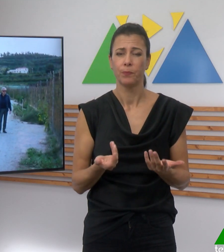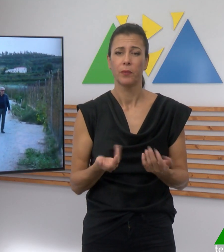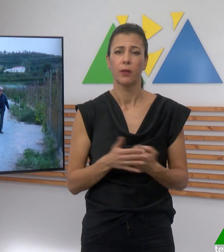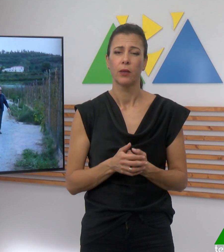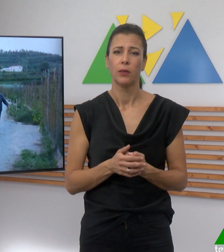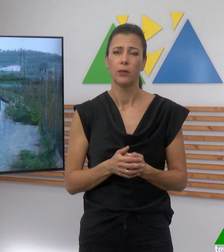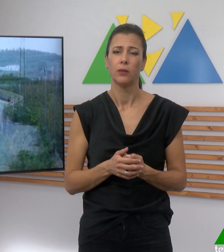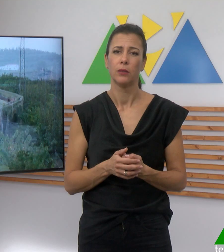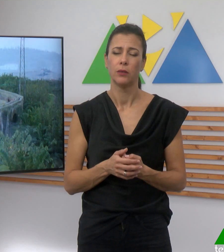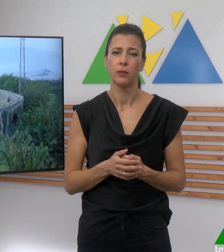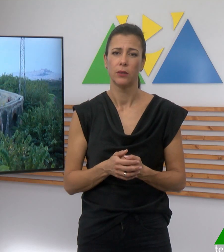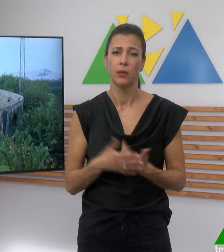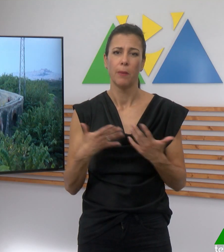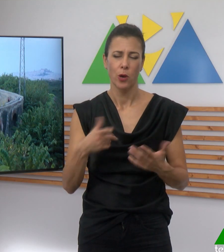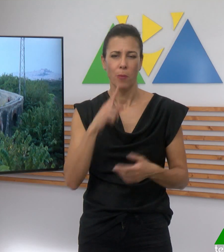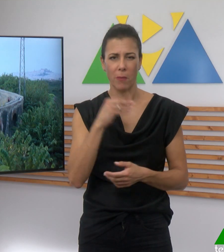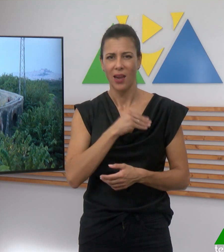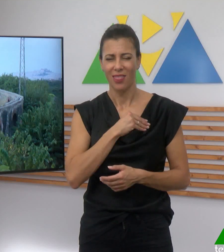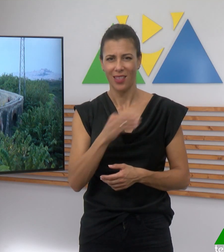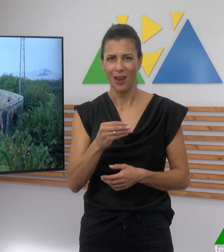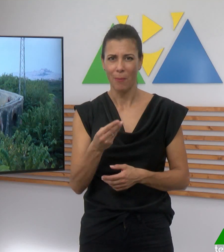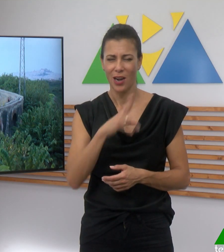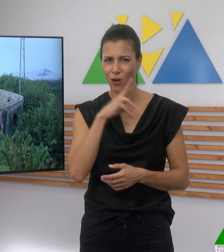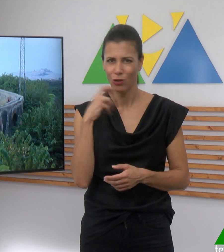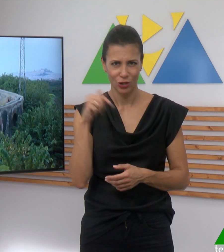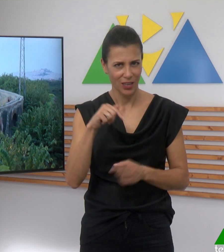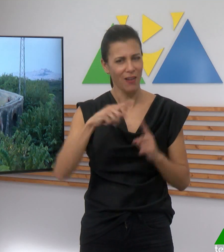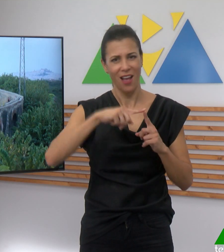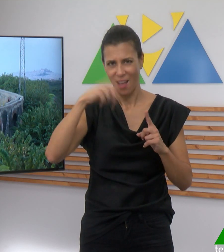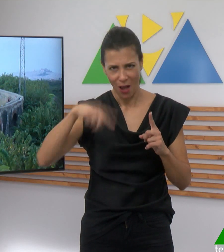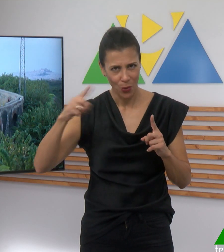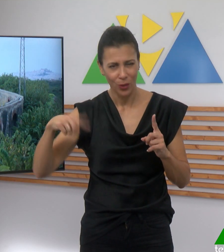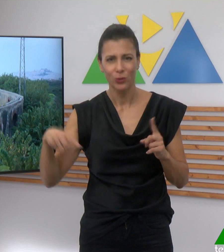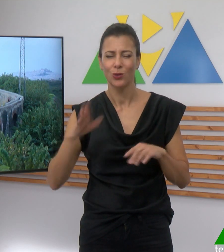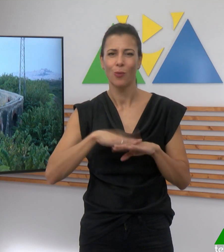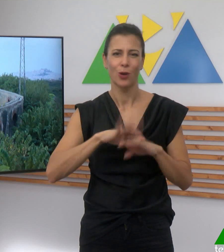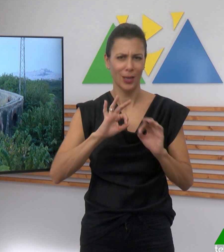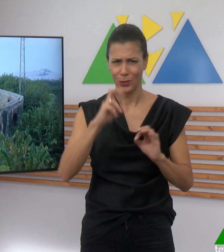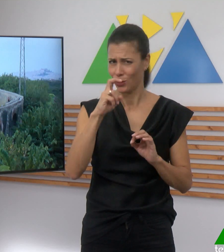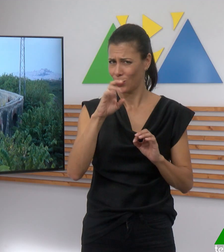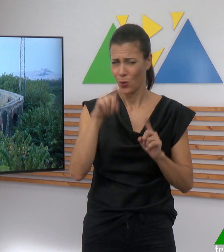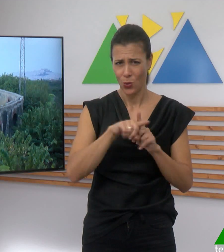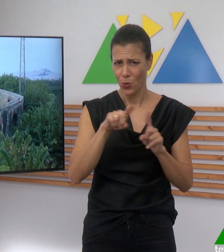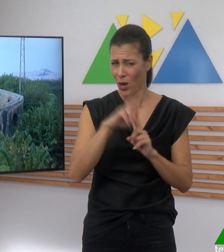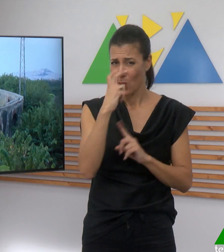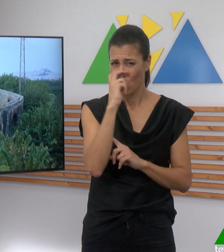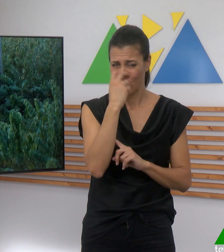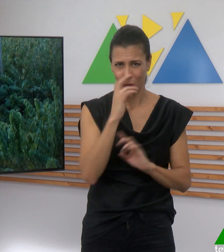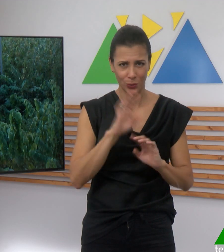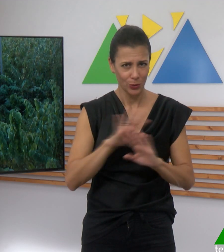que merece merecería la pena conservar este acueducto porque es muy curioso el uno de los únicos acueductos